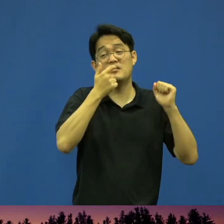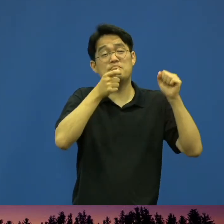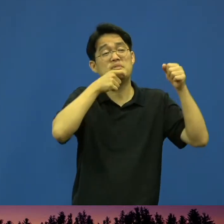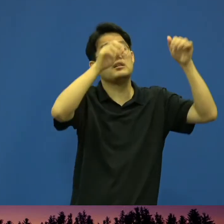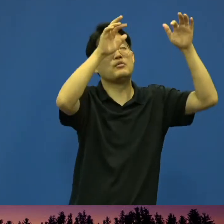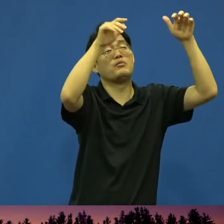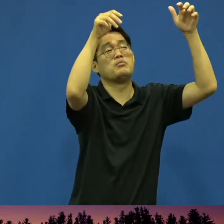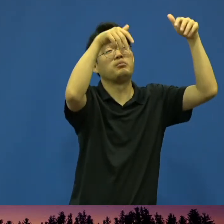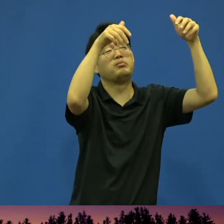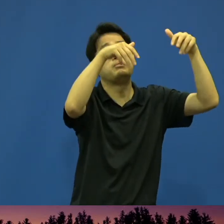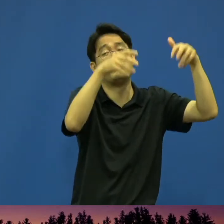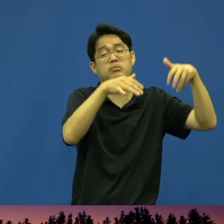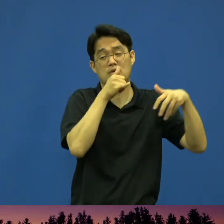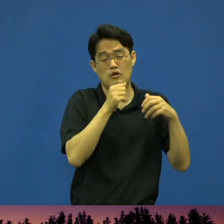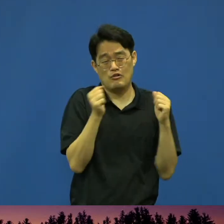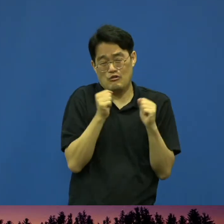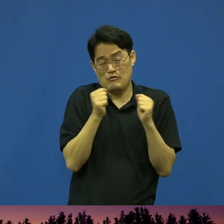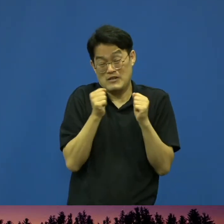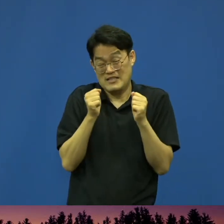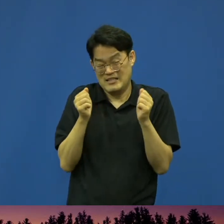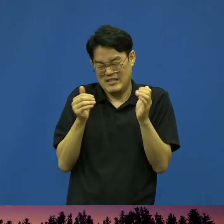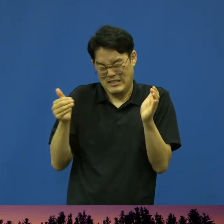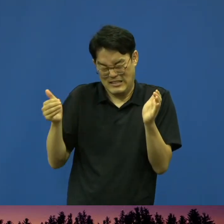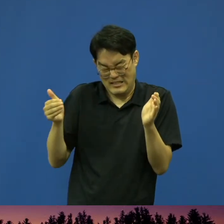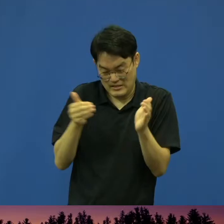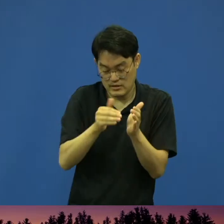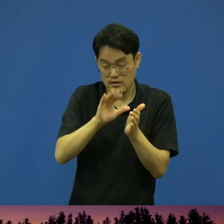겨울이 끝나는 시점이었어요. 겨울이 끝나는 그 무렵